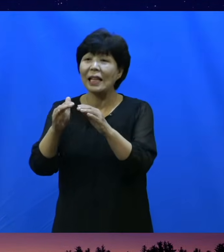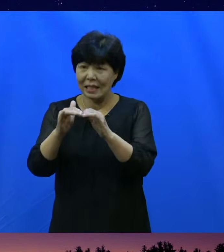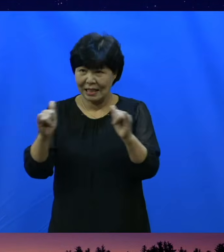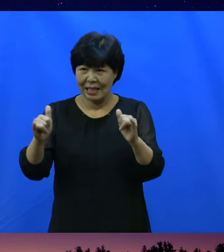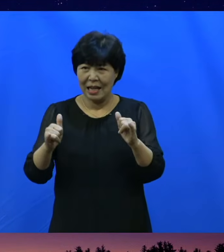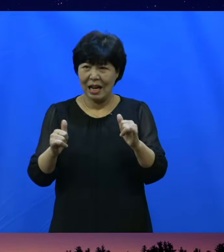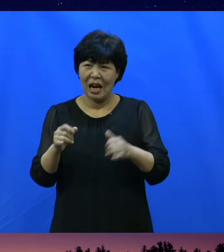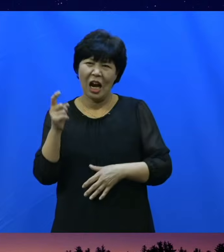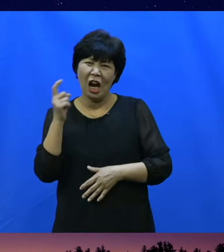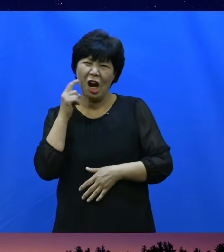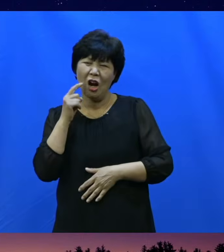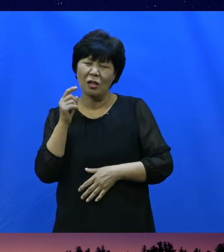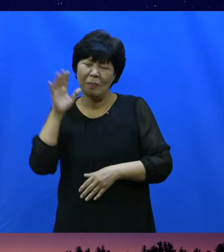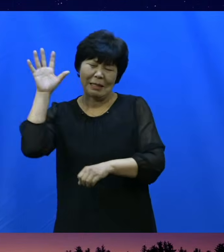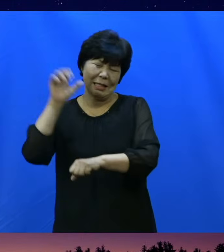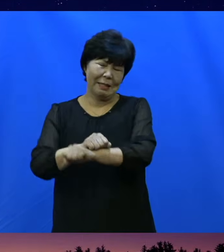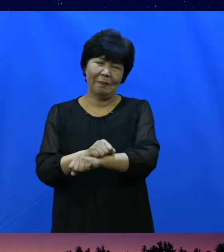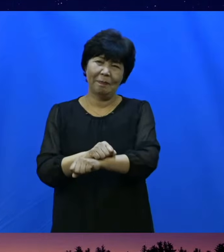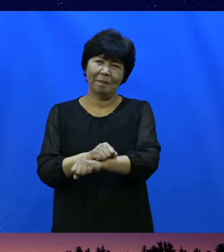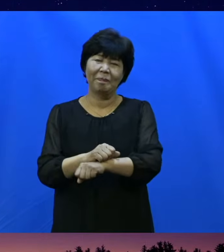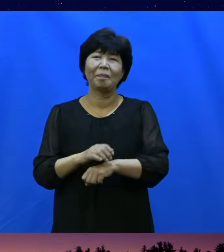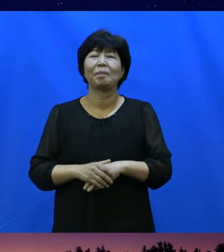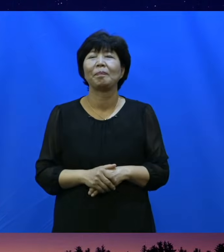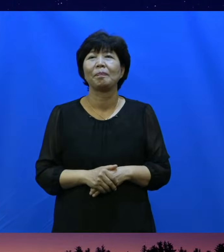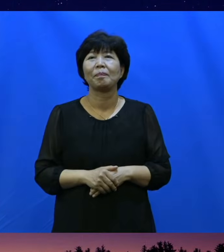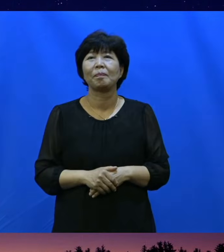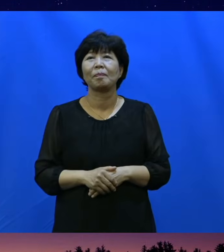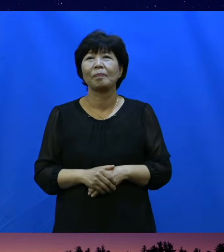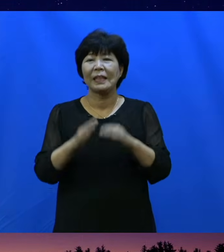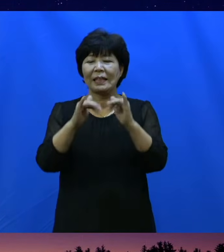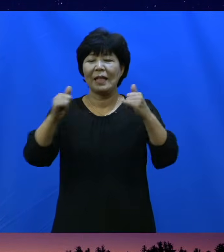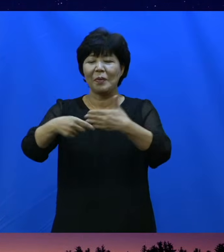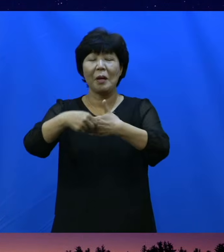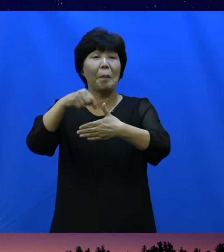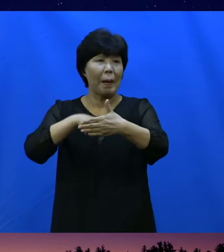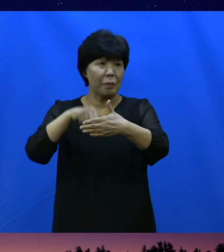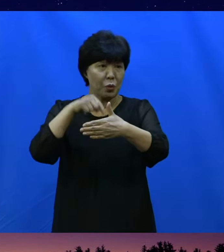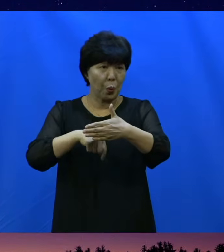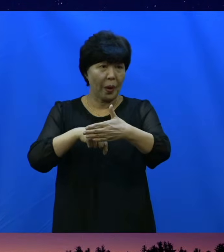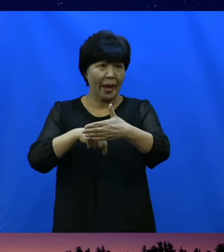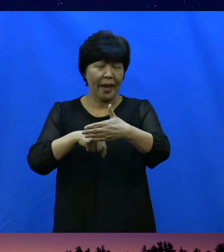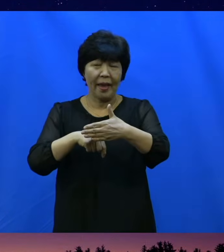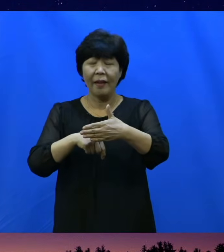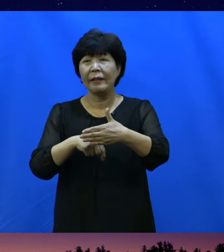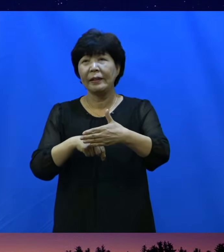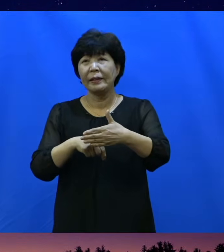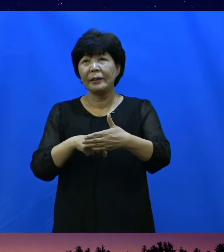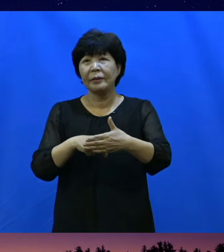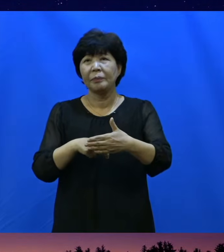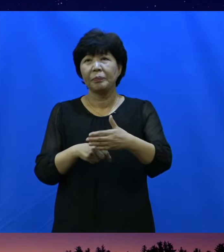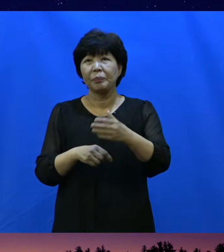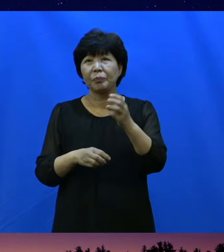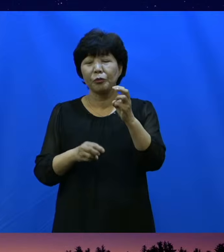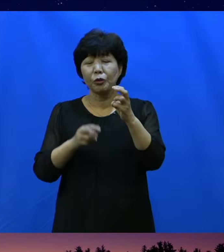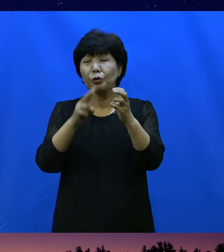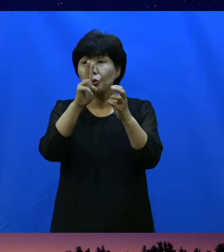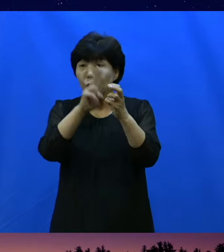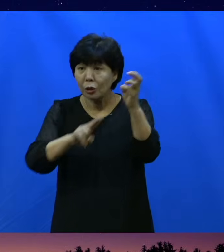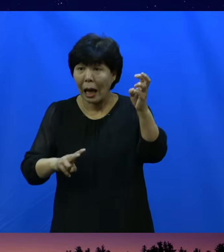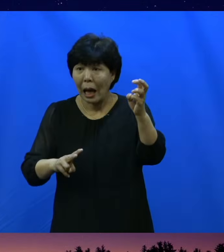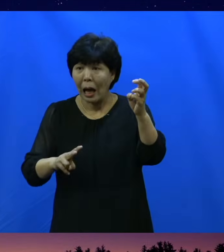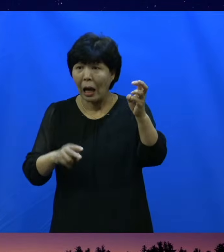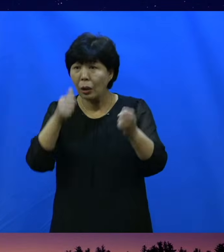활동이 얼마나 왕성합니까? 어디에요? 사람들의 마음 안에. 가룟유다도 여러분, 그 죄를 지었으면 여러분